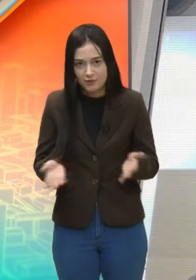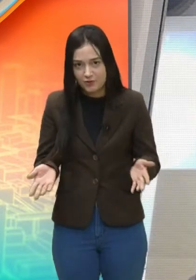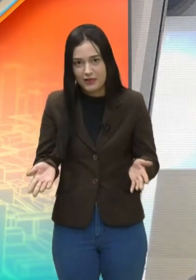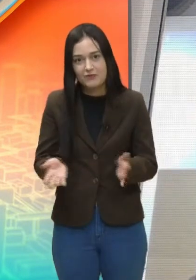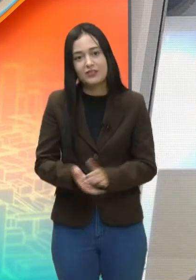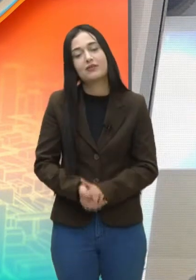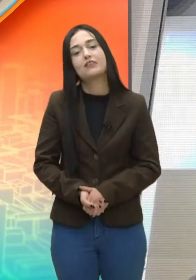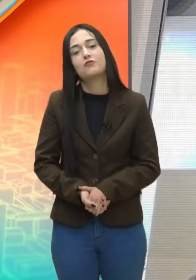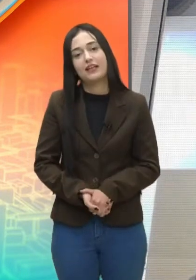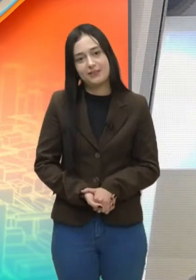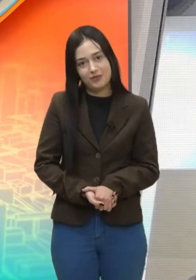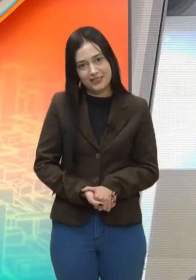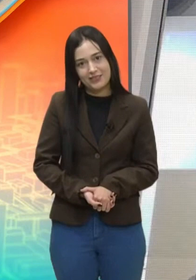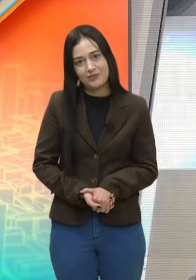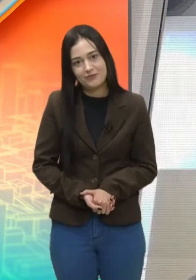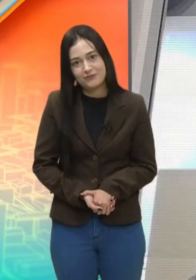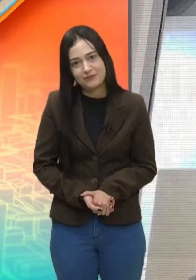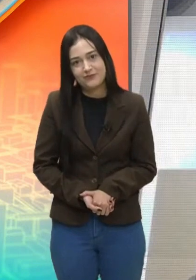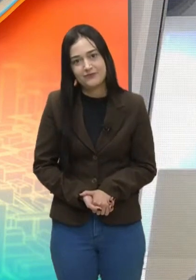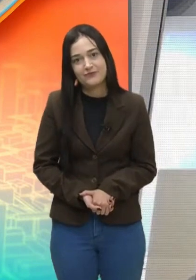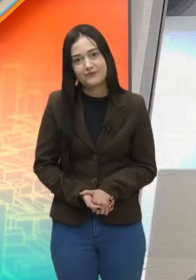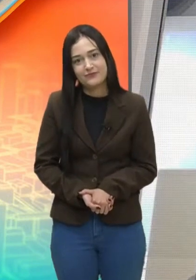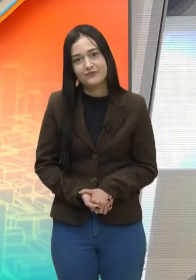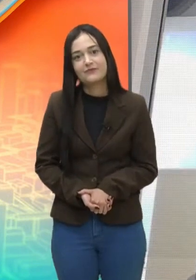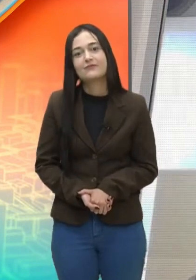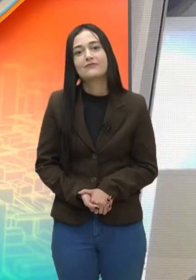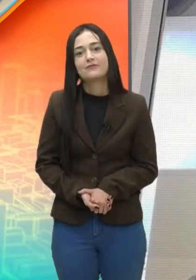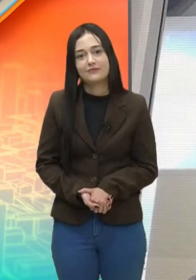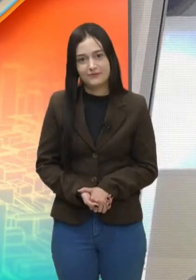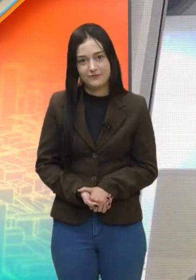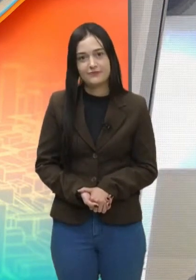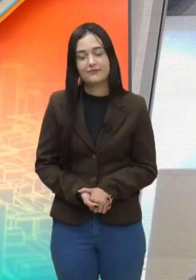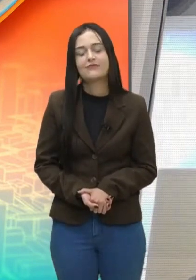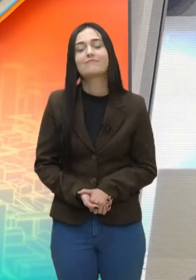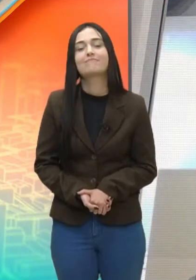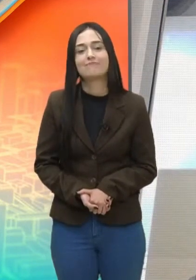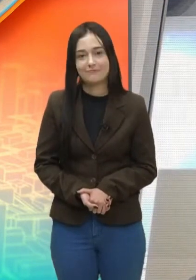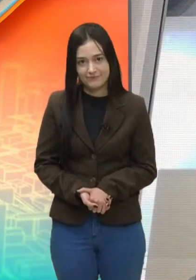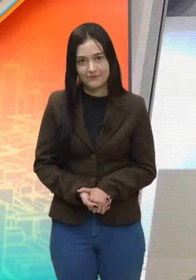sempre muito bem-vindo aqui no Fala Rio Grande. Eu que agradeço. Um abraço a todos.